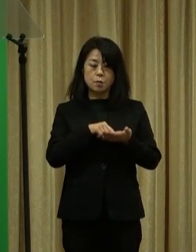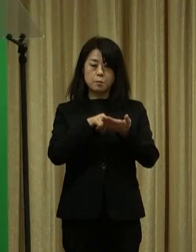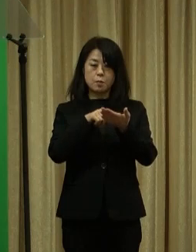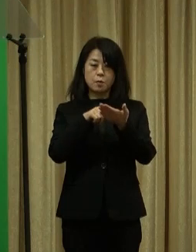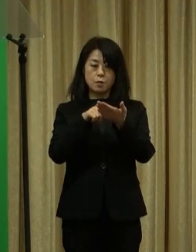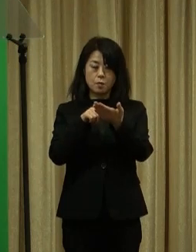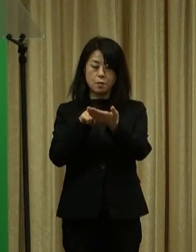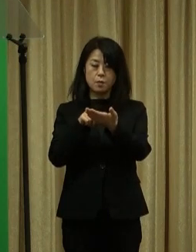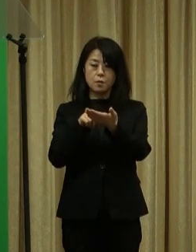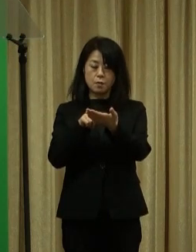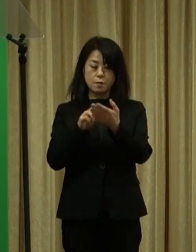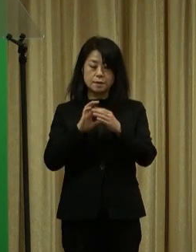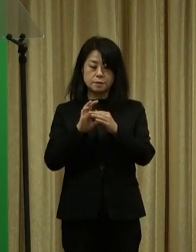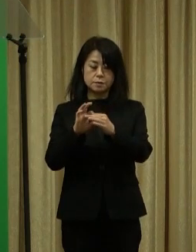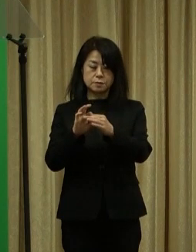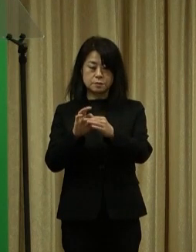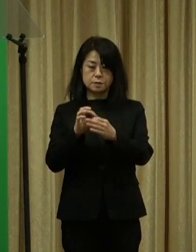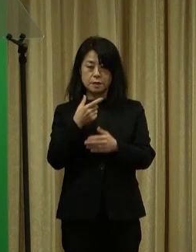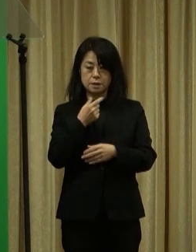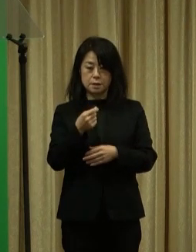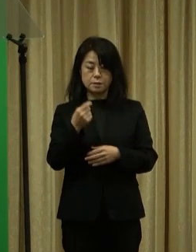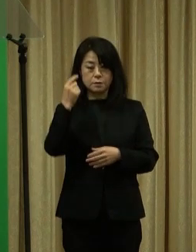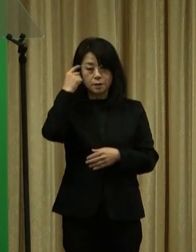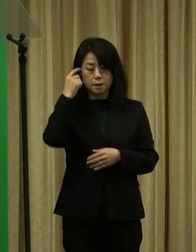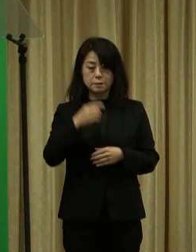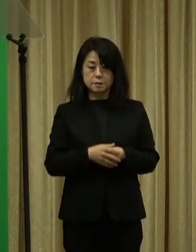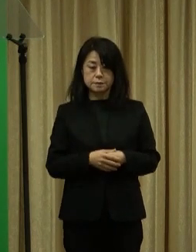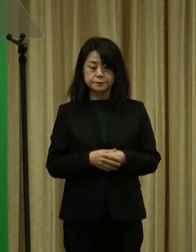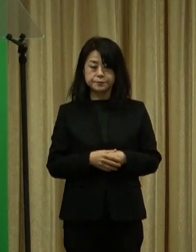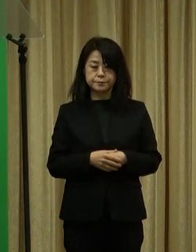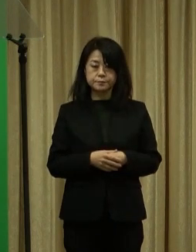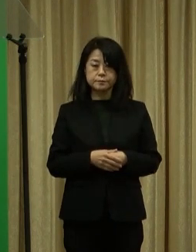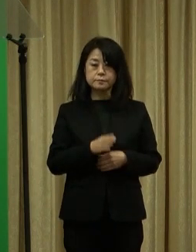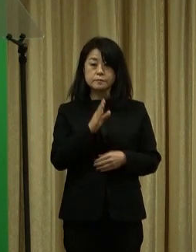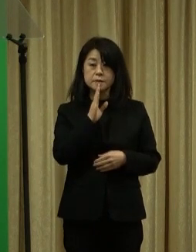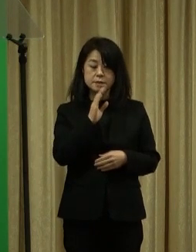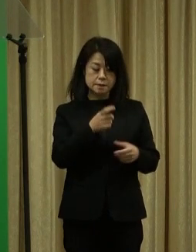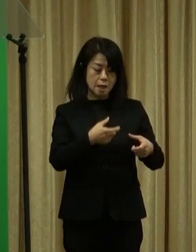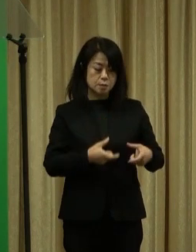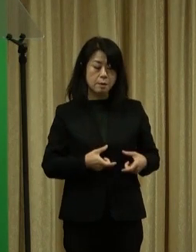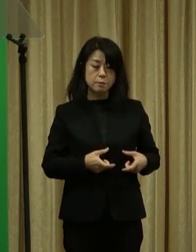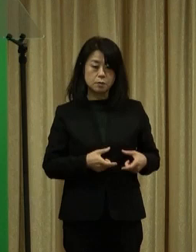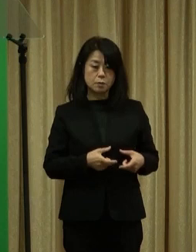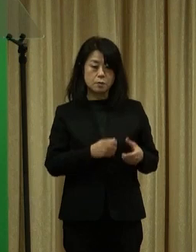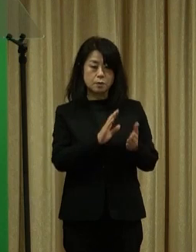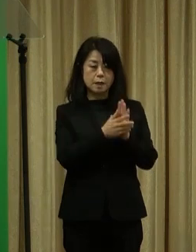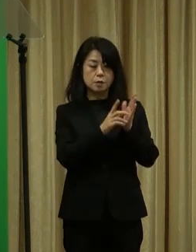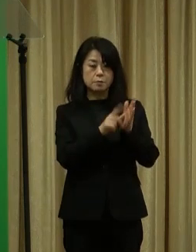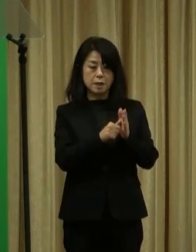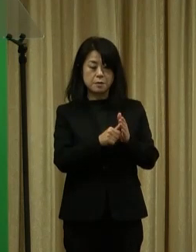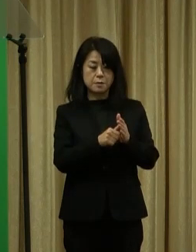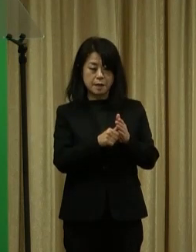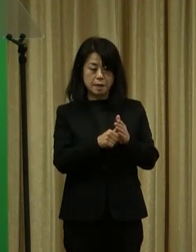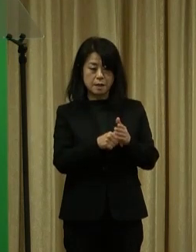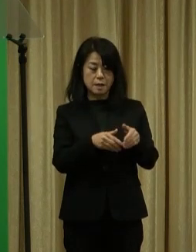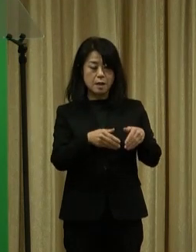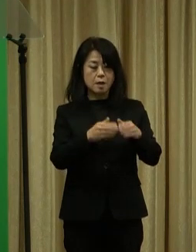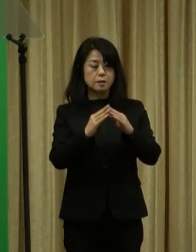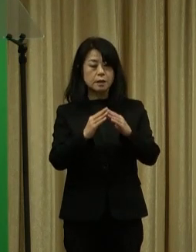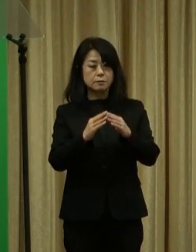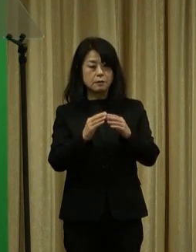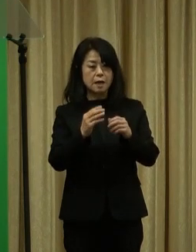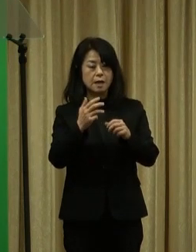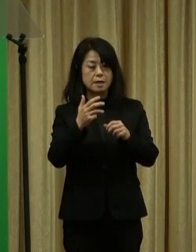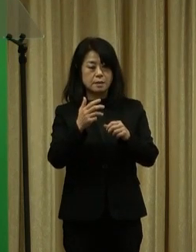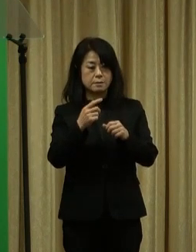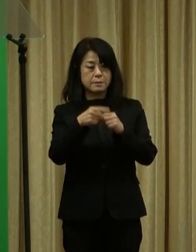は続けていければというふうに考えています。実際熊本の場合もできたのはもう1年後なんですね、発災から。です